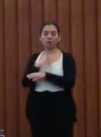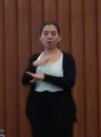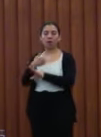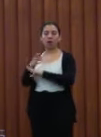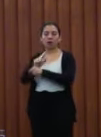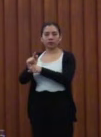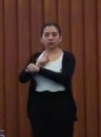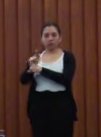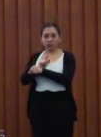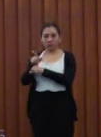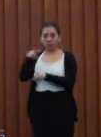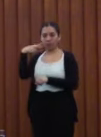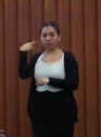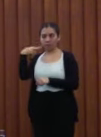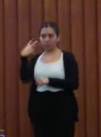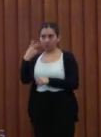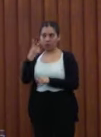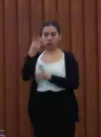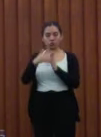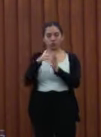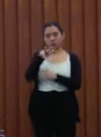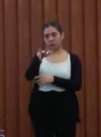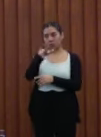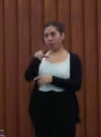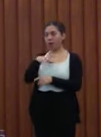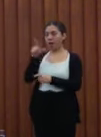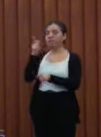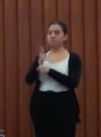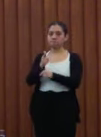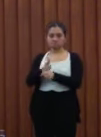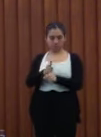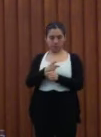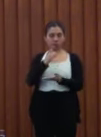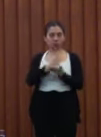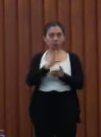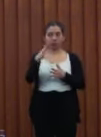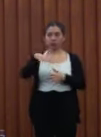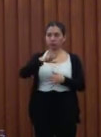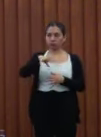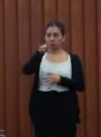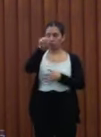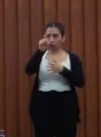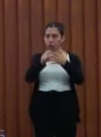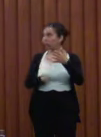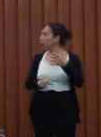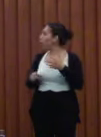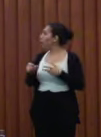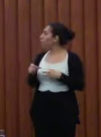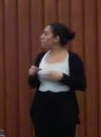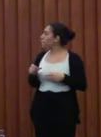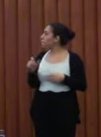que están documentados en Veracruz para el 2018 y simplemente buscamos el estado, que va a estar hasta abajo.